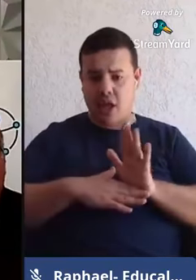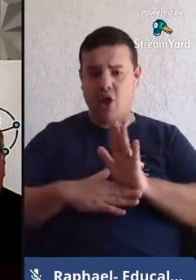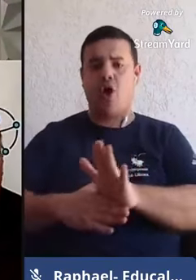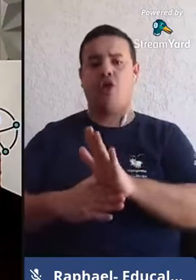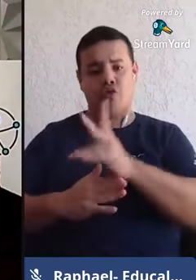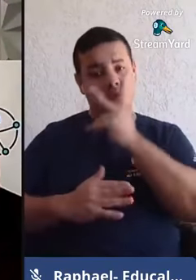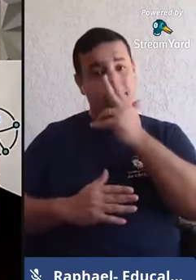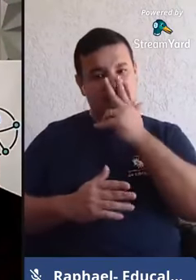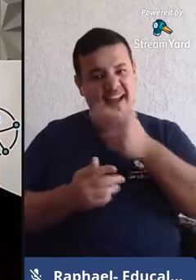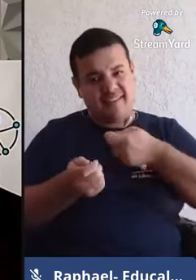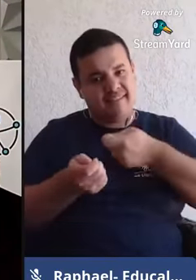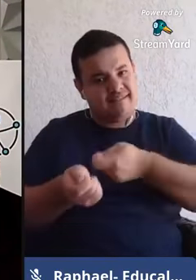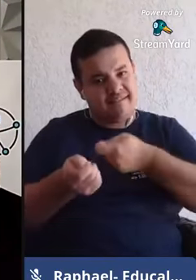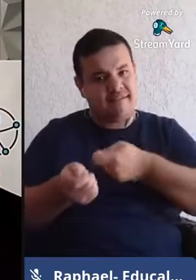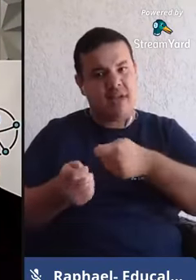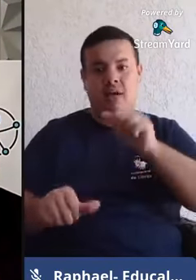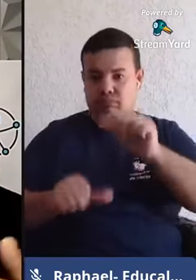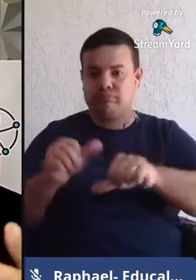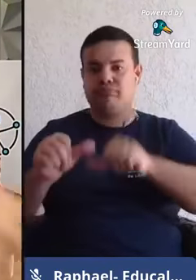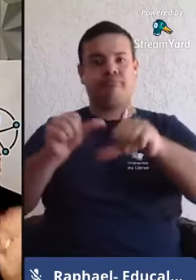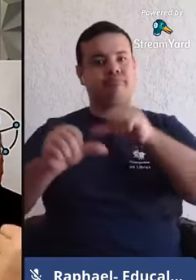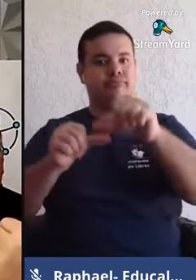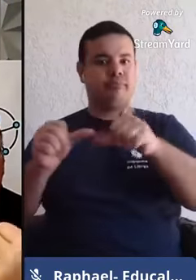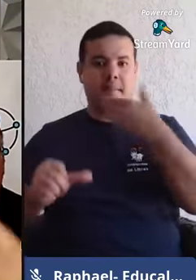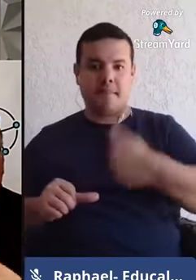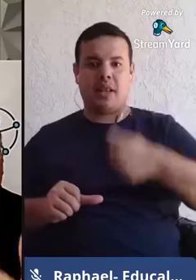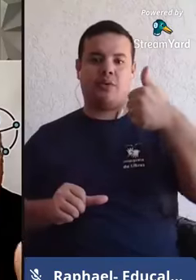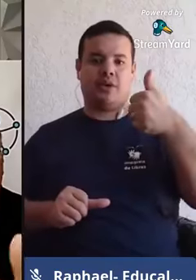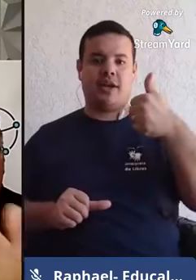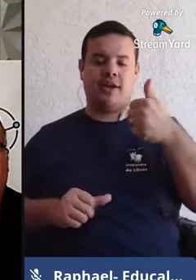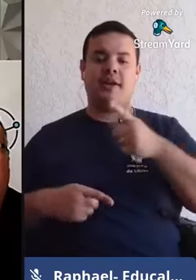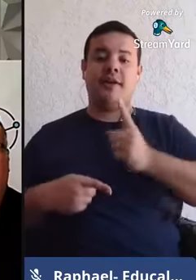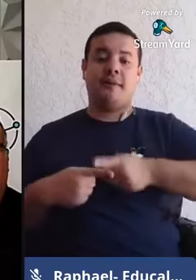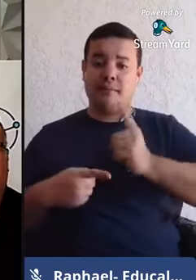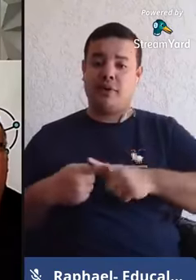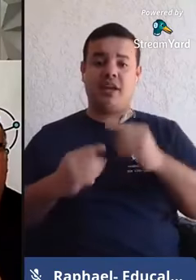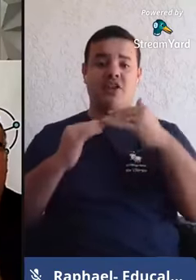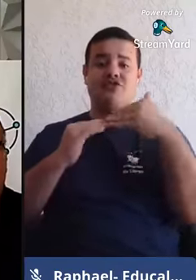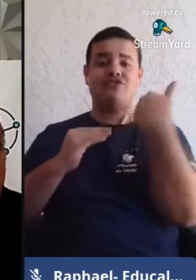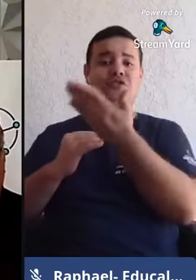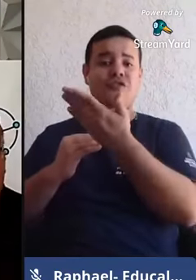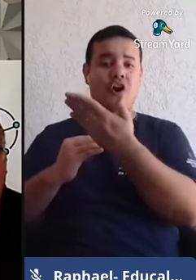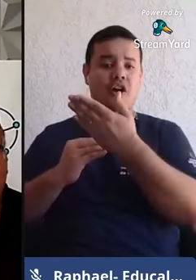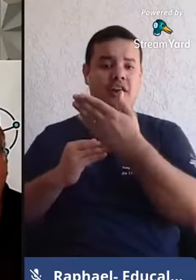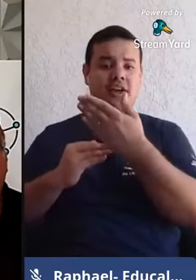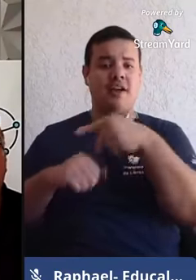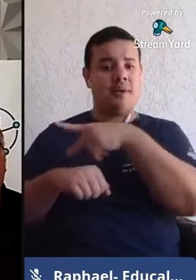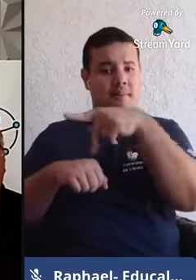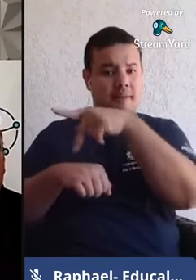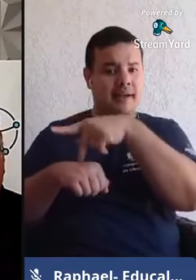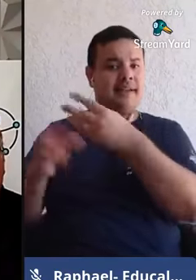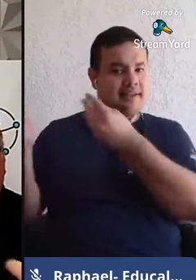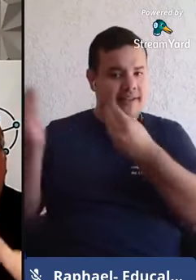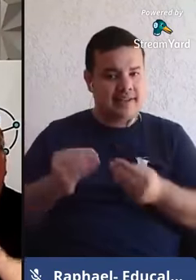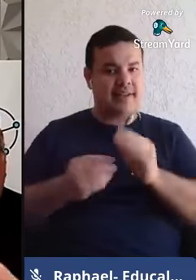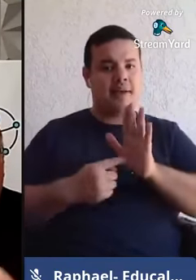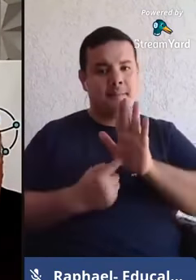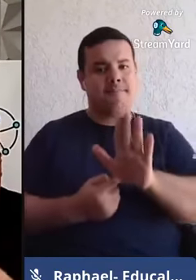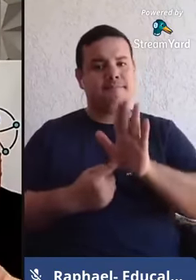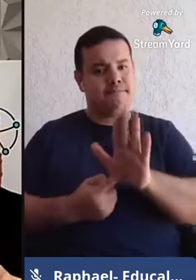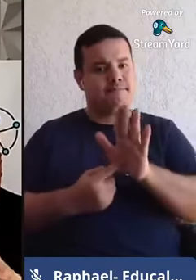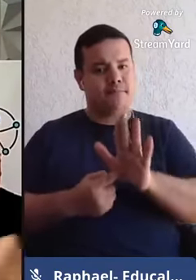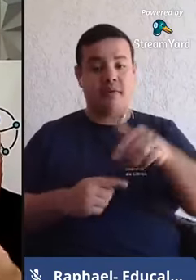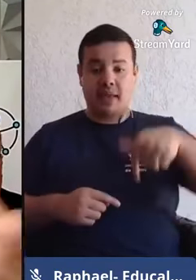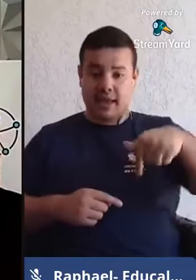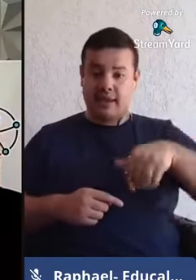cutucando para que a indústria pudesse ter uma evolução maior. Porque a gente trazia coisas lá de fora, a indústria nacional falava, opa, vamos ter que fazer alguma coisa para concorrer